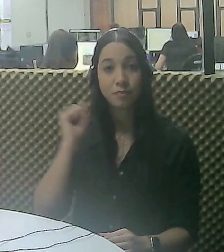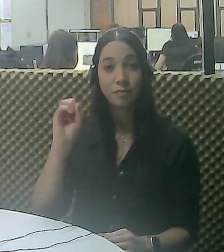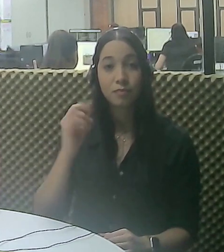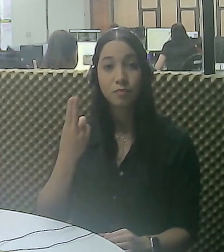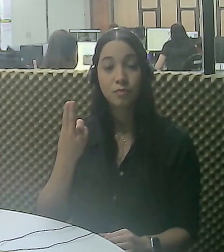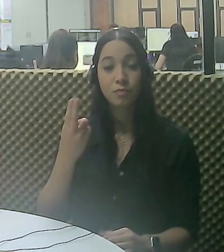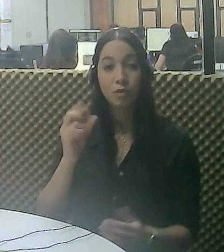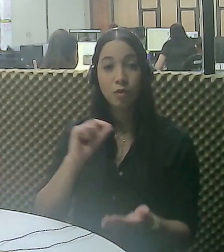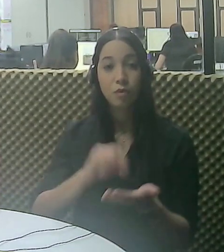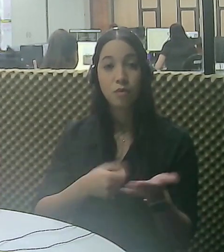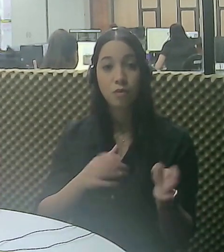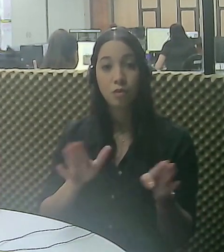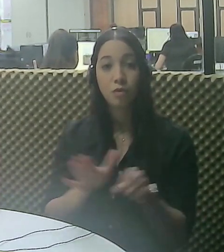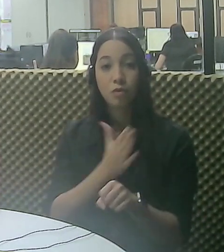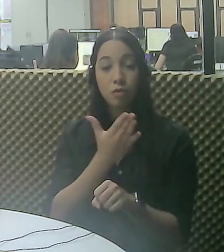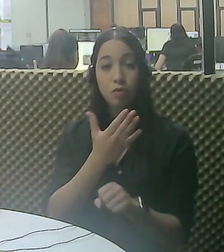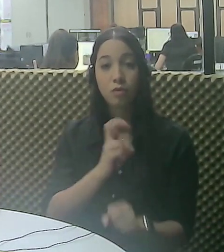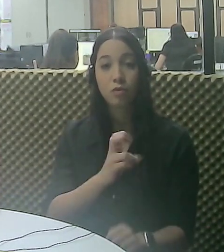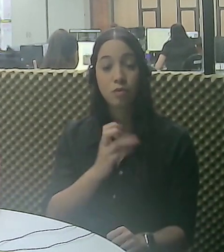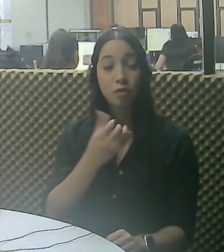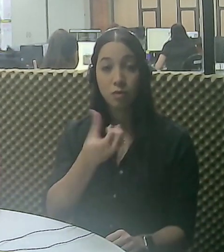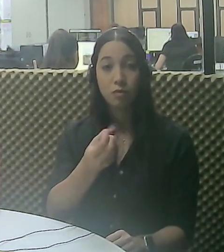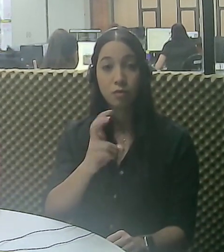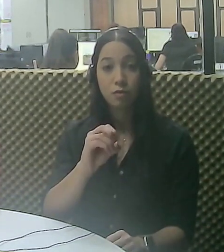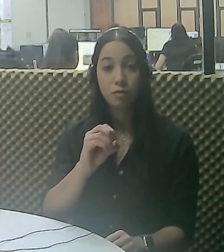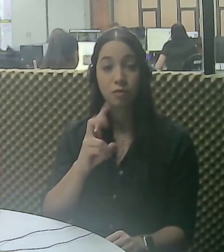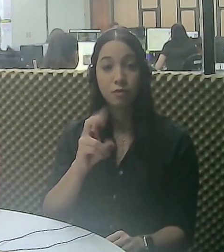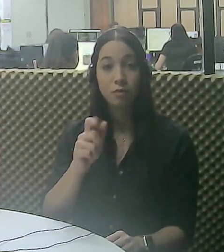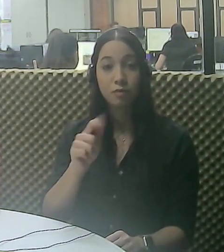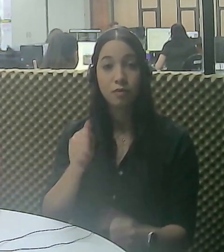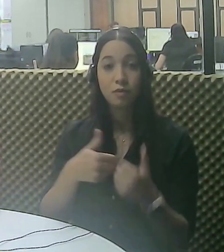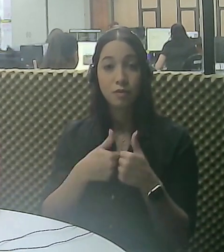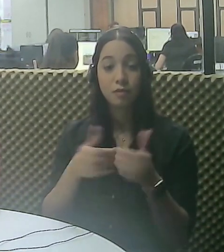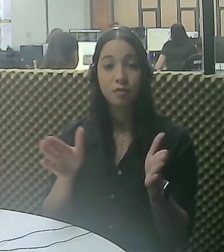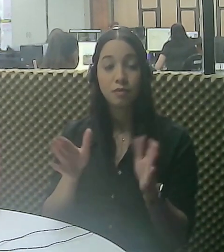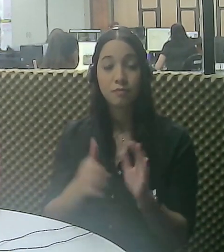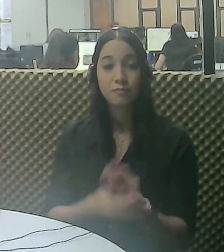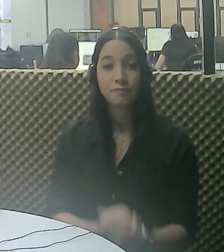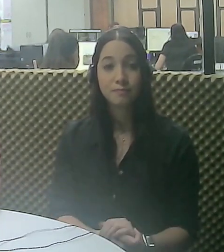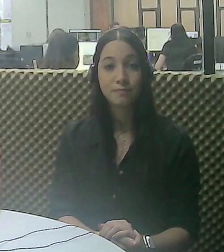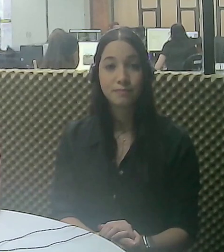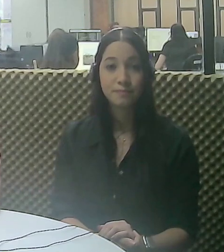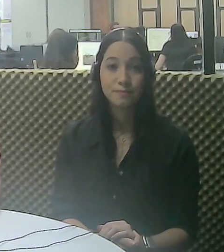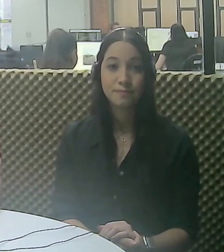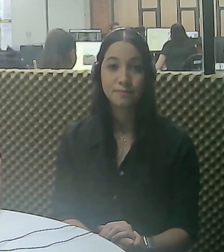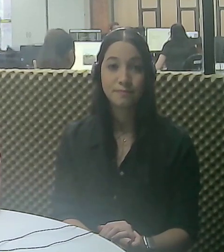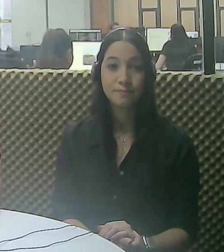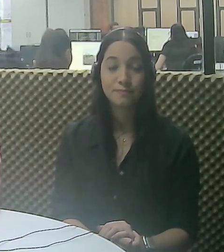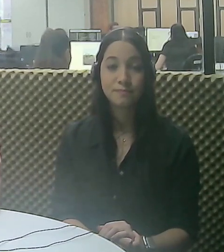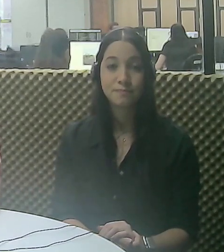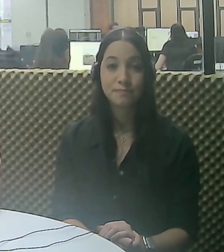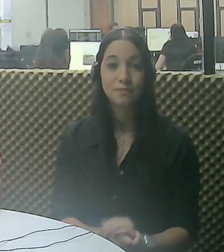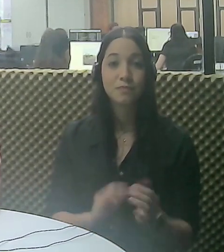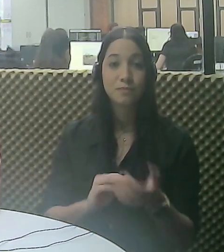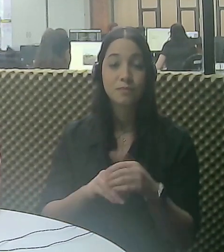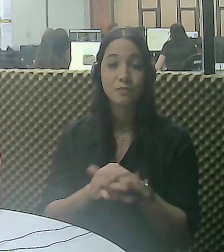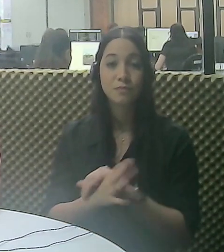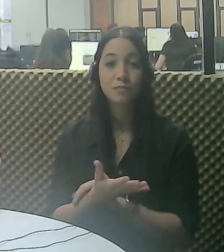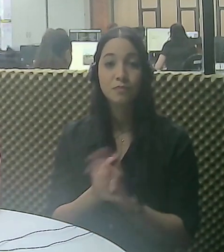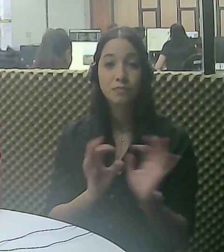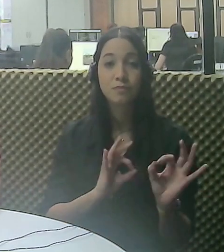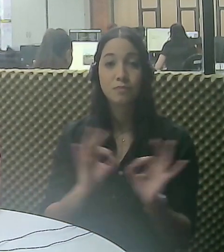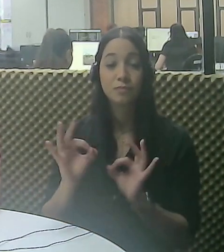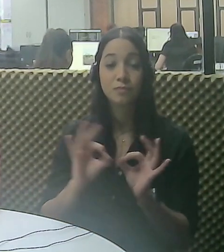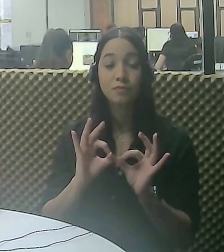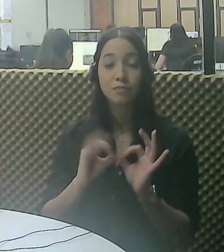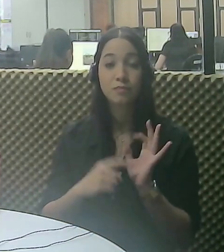o preenchimento das 650 vagas que foram disponibilizadas. O tradicional projeto Boca